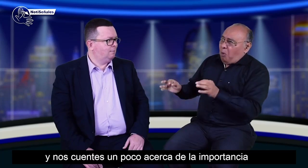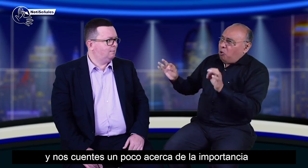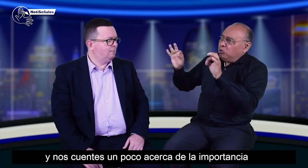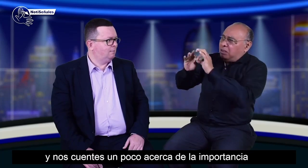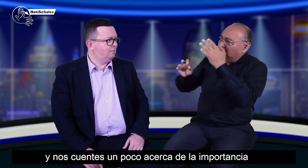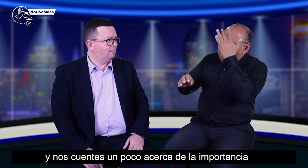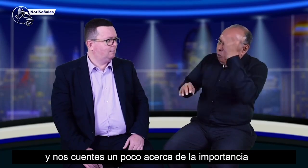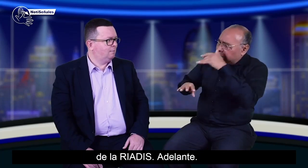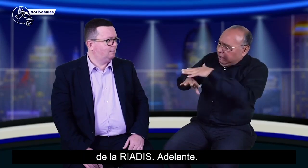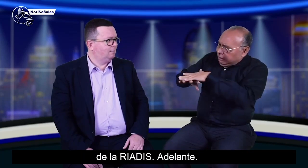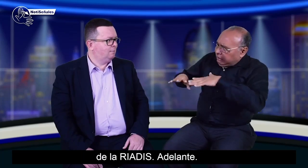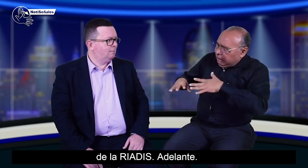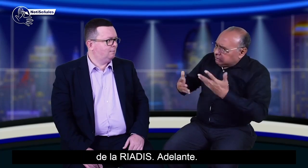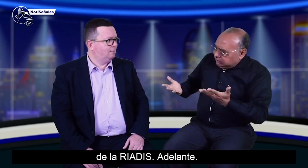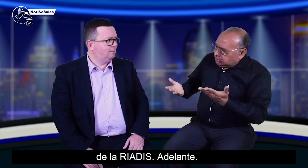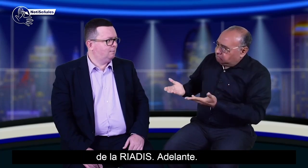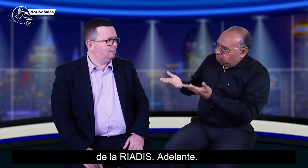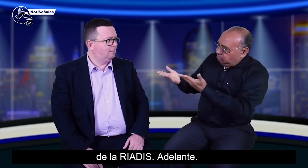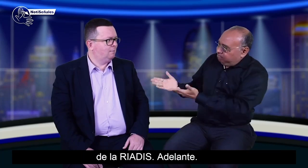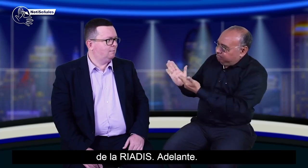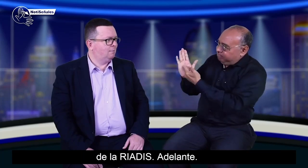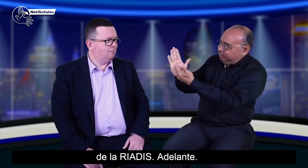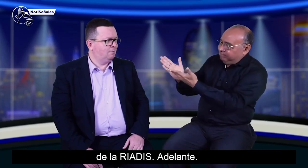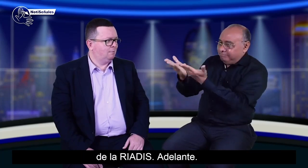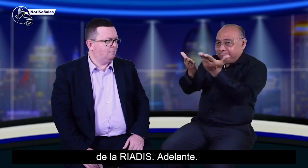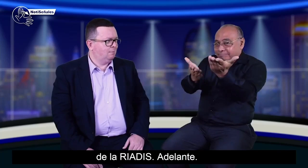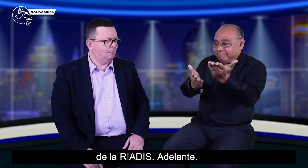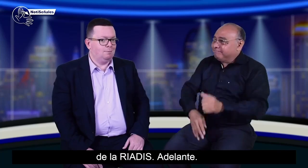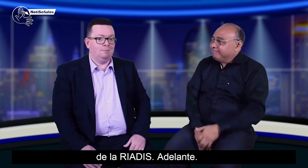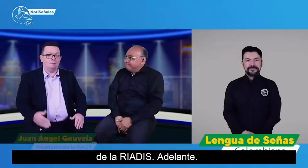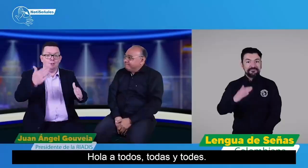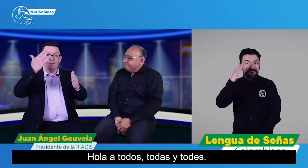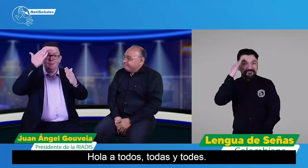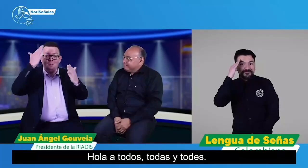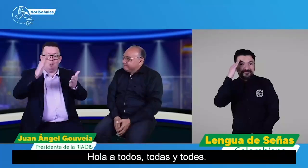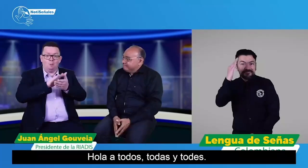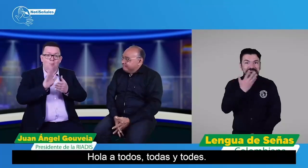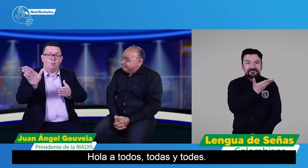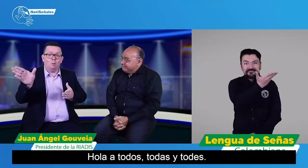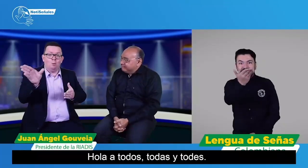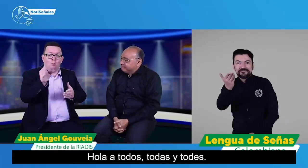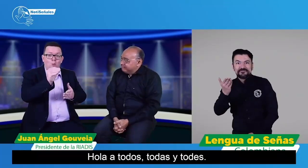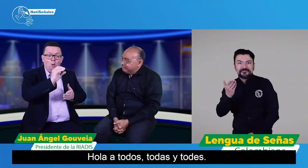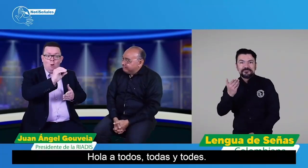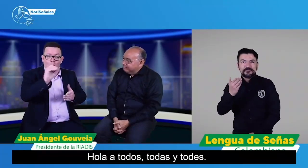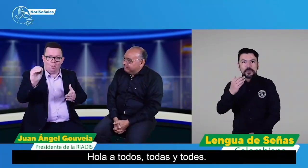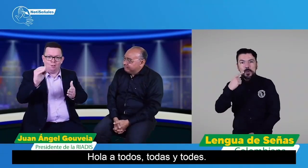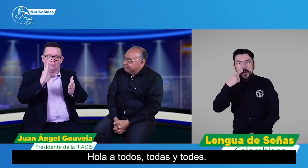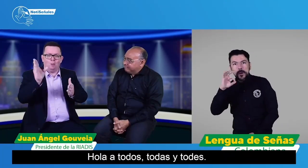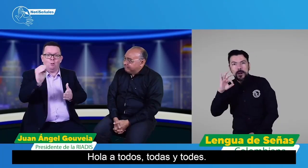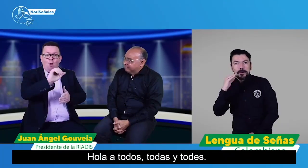importancia de la RIADIS. Adelante. Hola a todos, todas y todes.